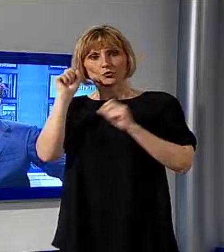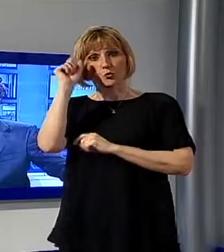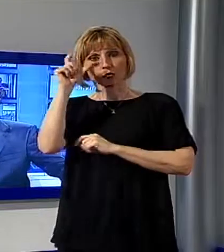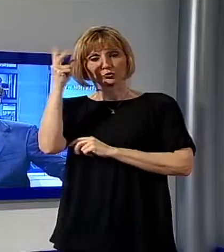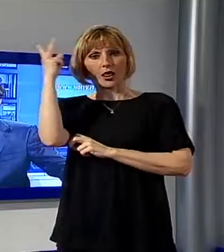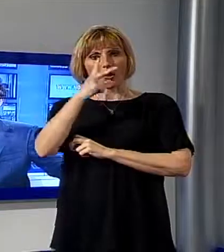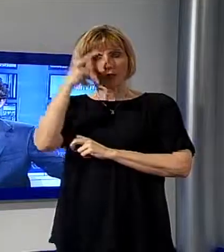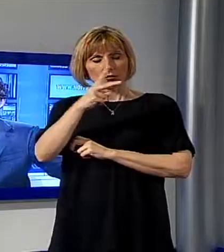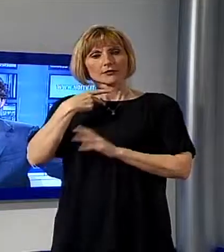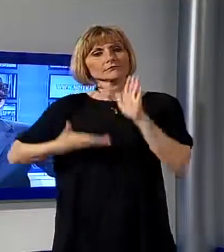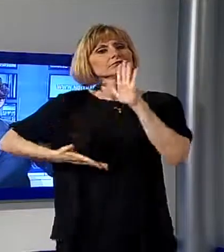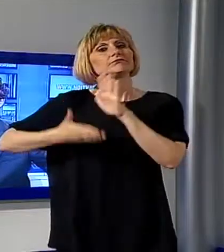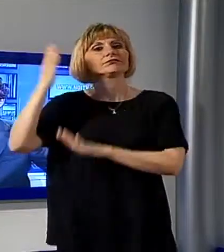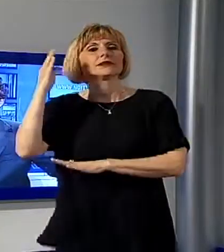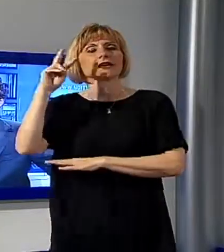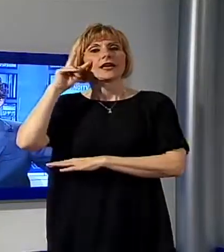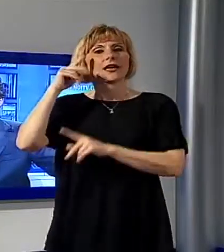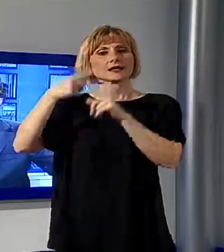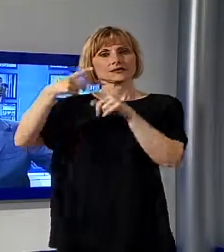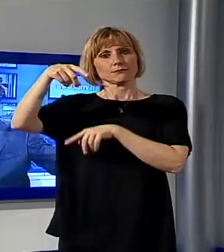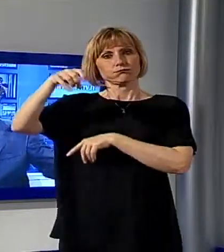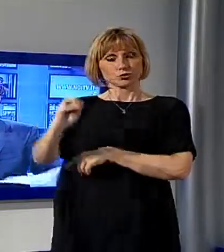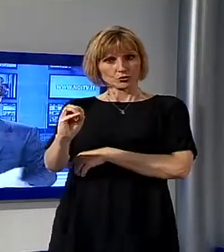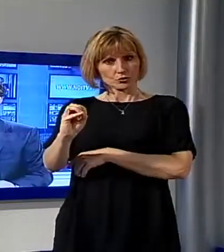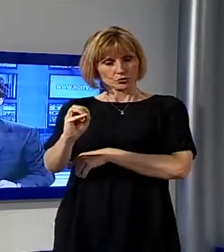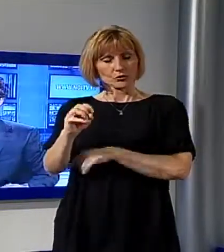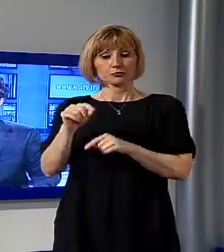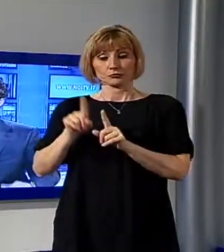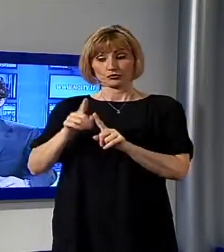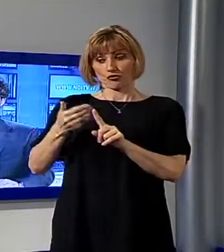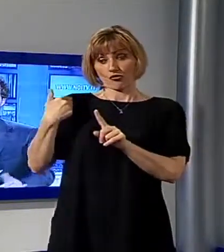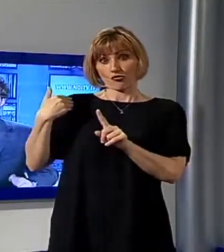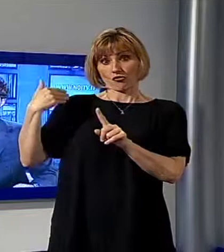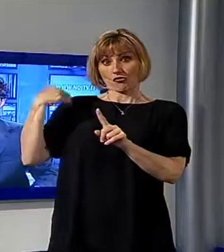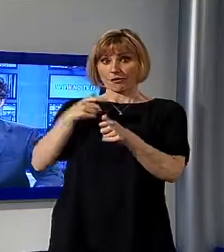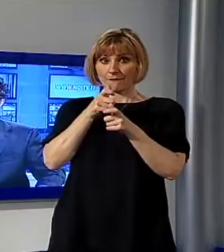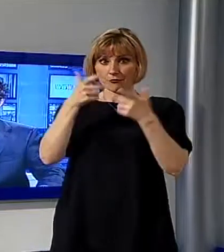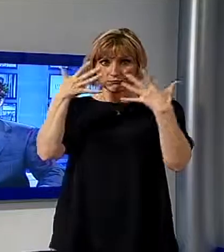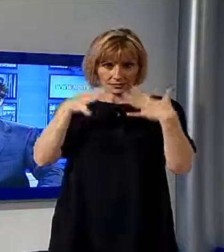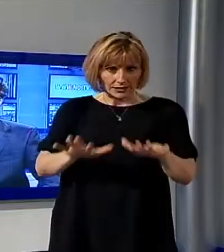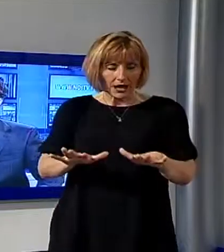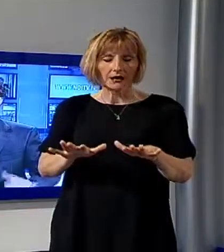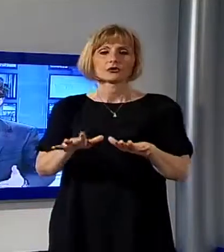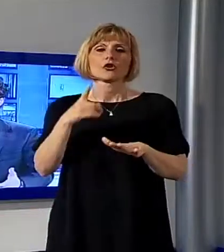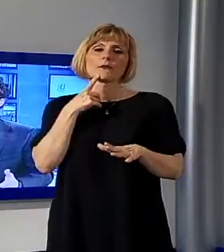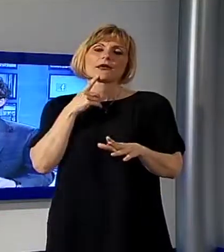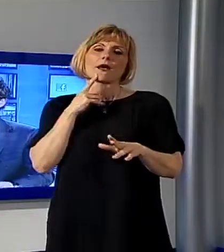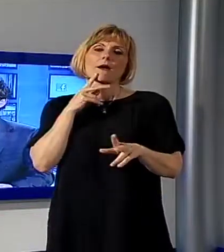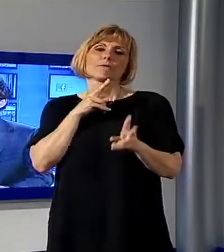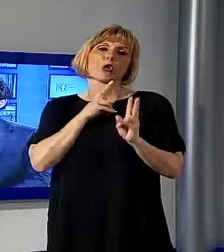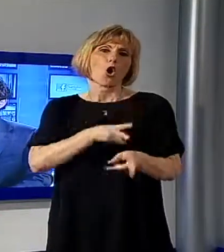dunque andrà ad Expo, ed è proprio di questi giorni, ne abbiamo parlato anche noi ieri e nei giorni scorsi, la